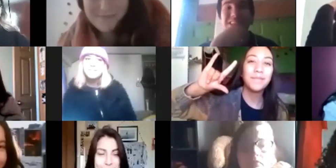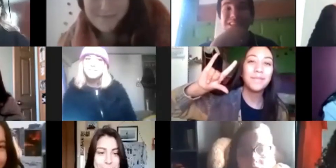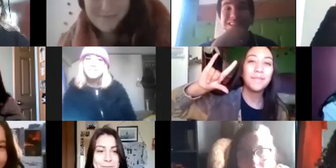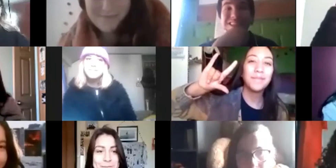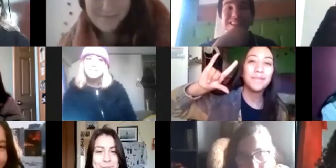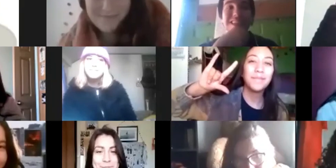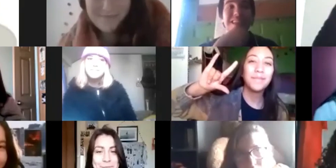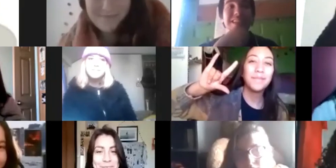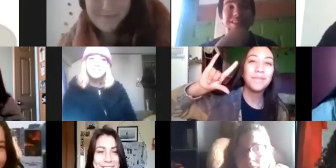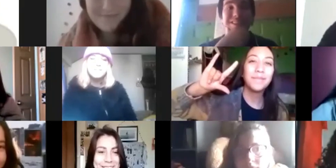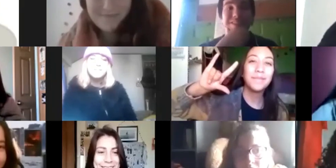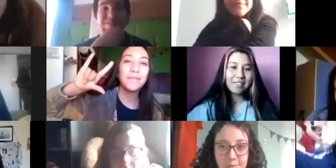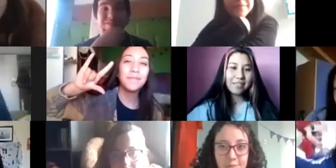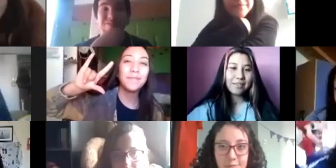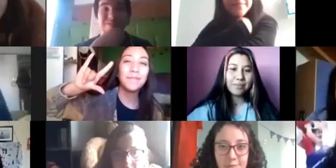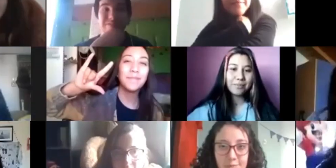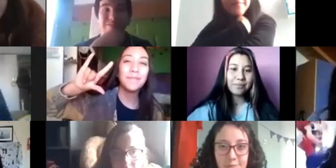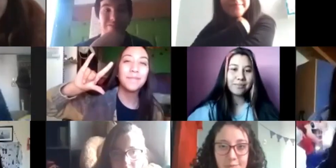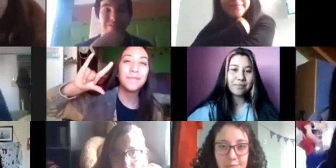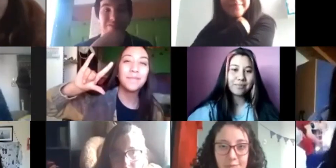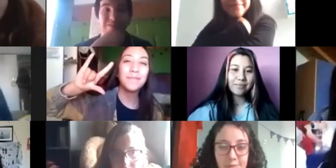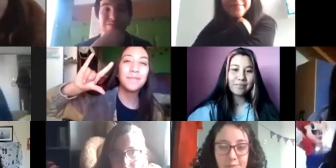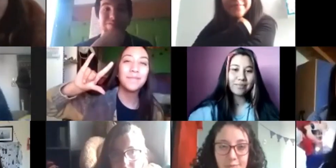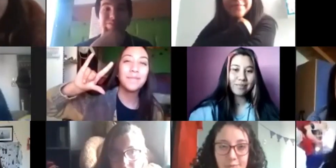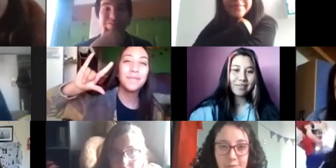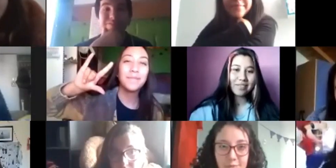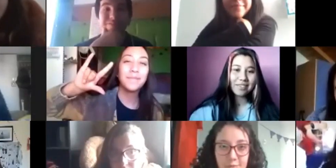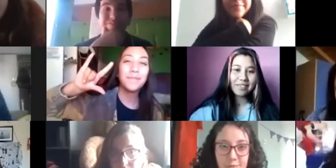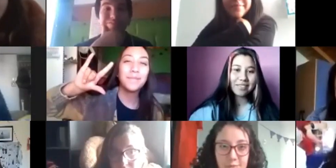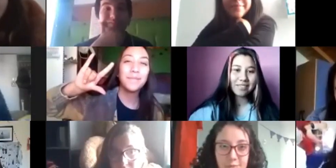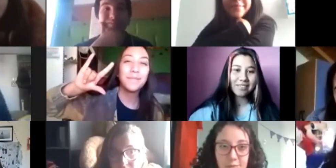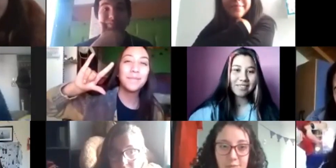la mayoría. Vamos foto 2. 1, 2, 3.